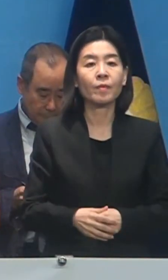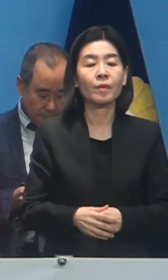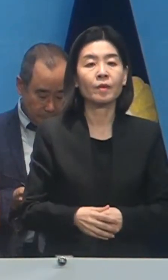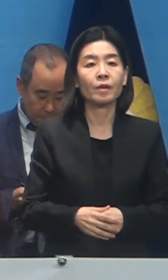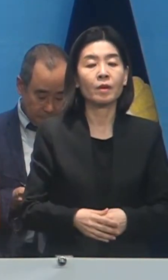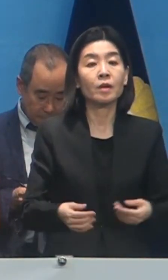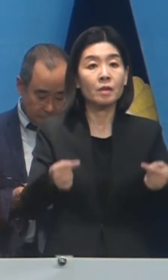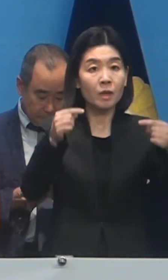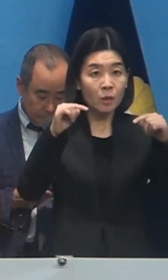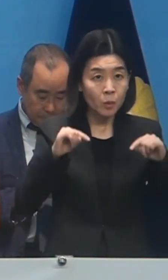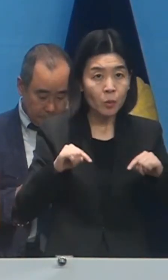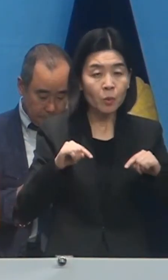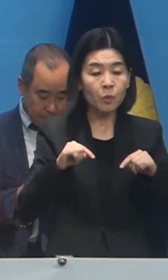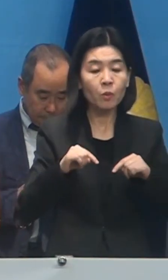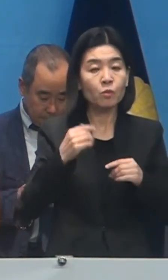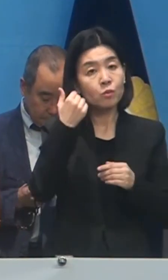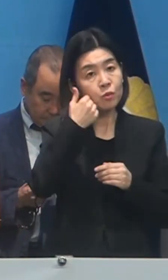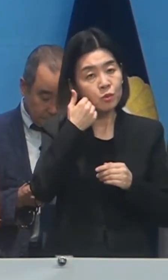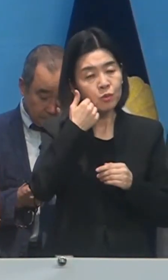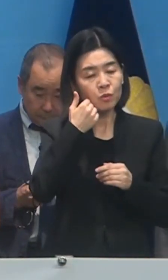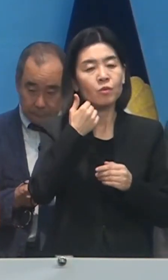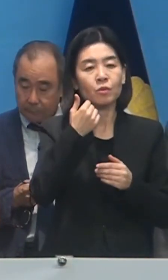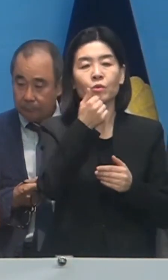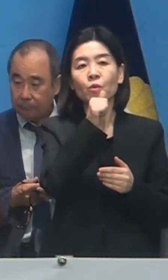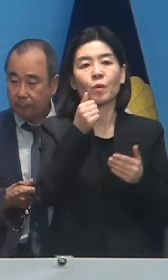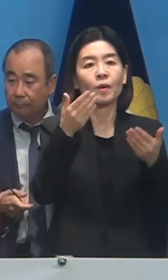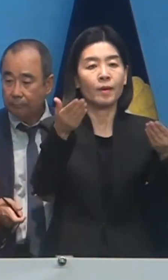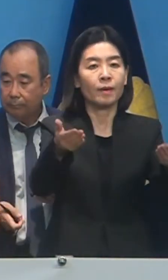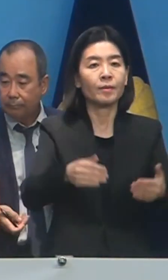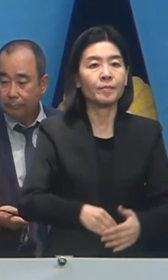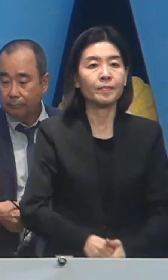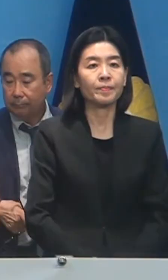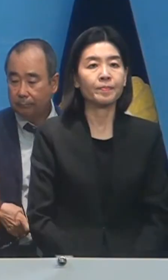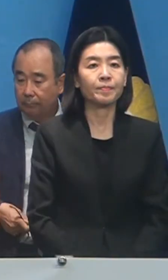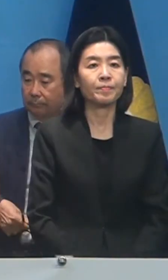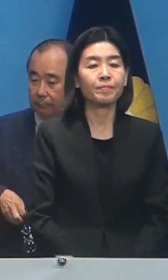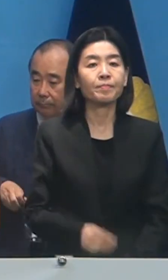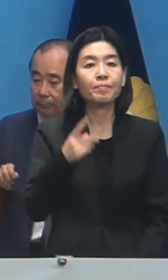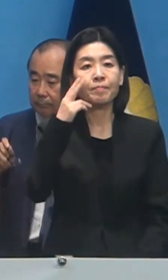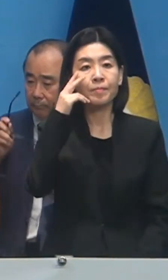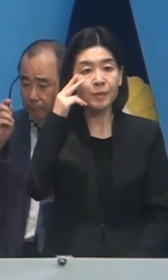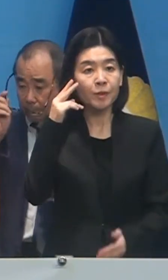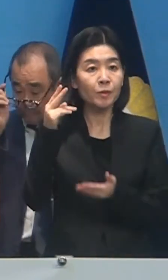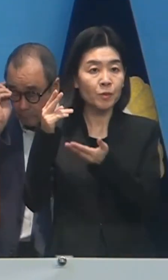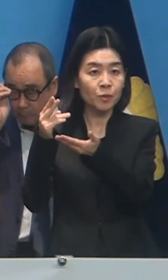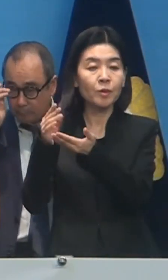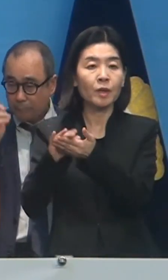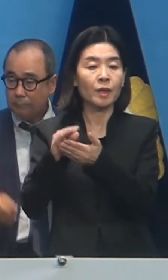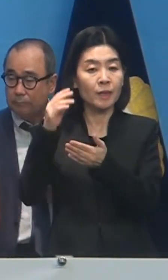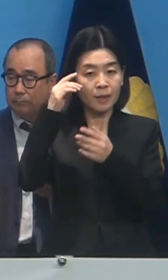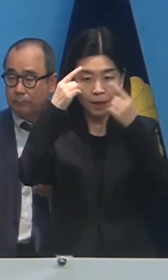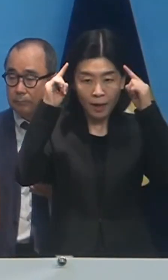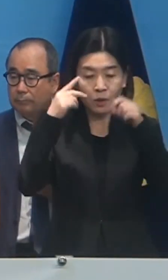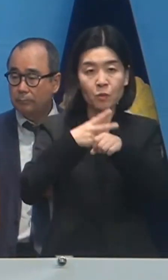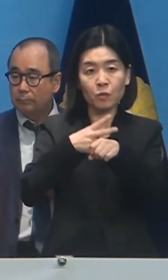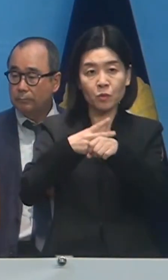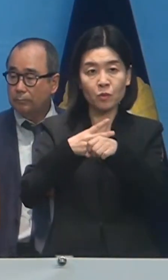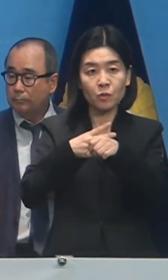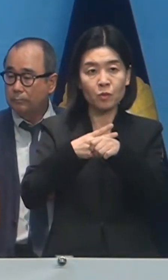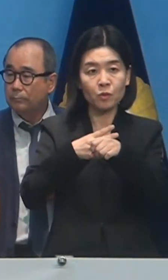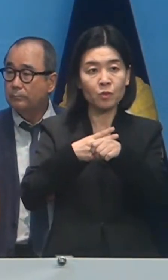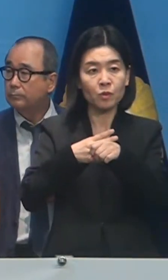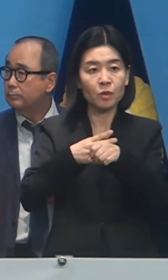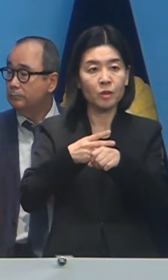참석하신 목회자분들을 먼저 소개해 드리겠습니다. 미국 복음지대학 교수이신 박찬희